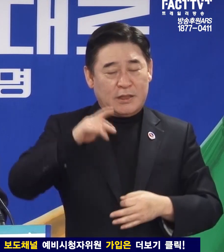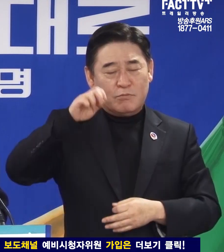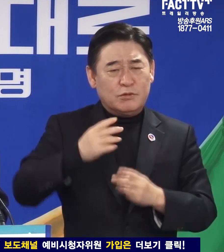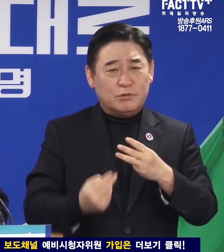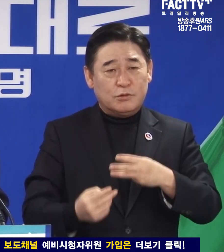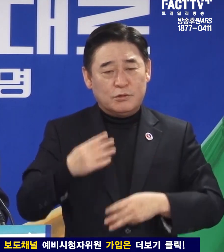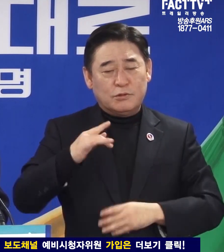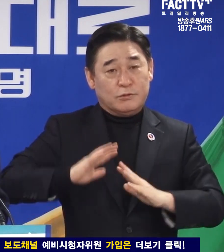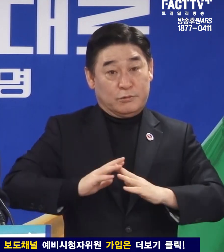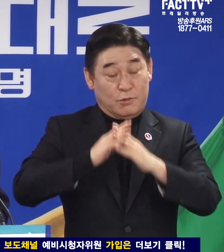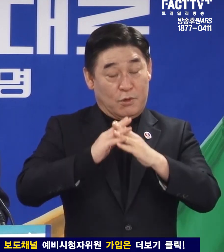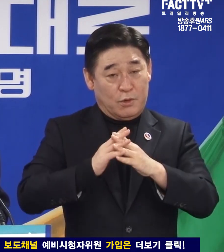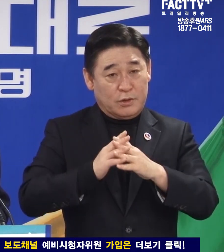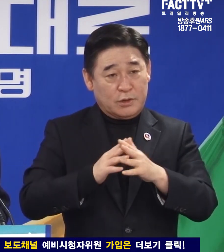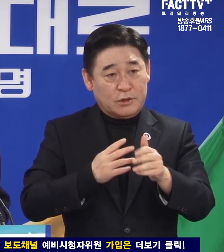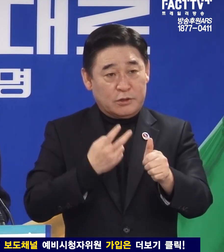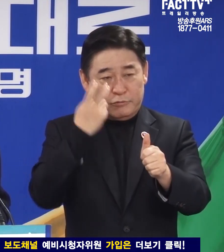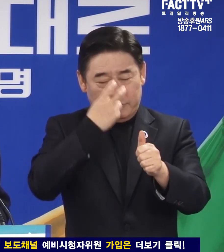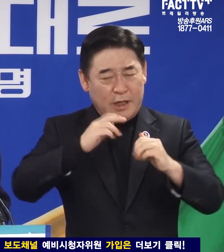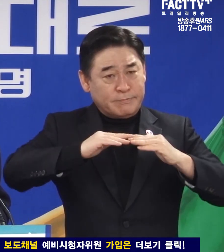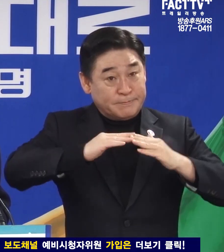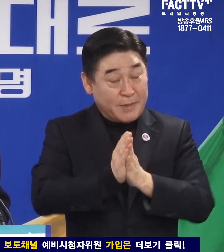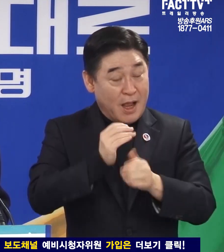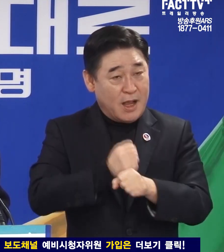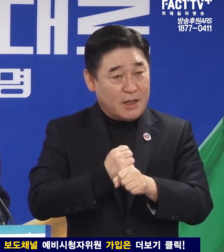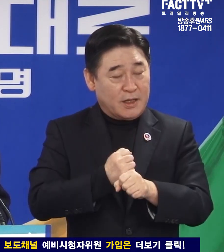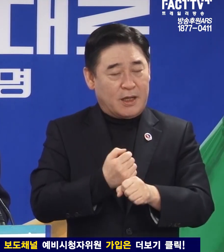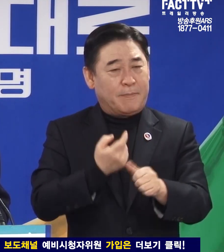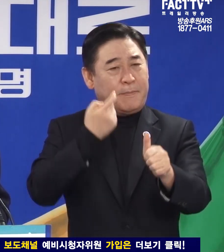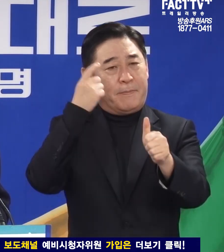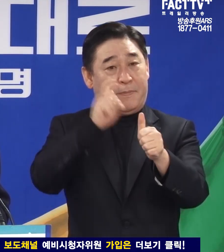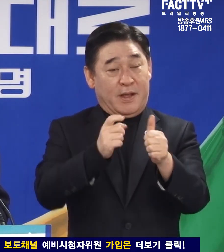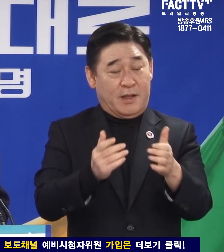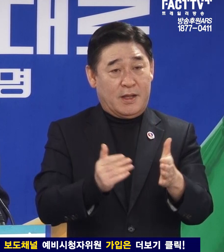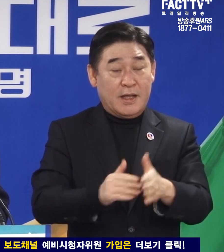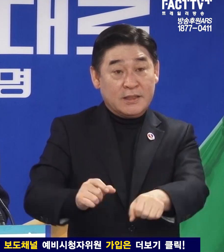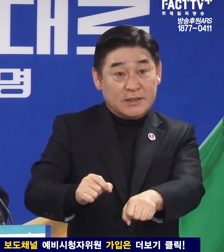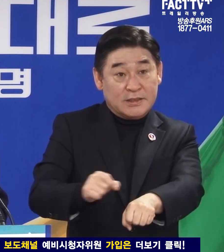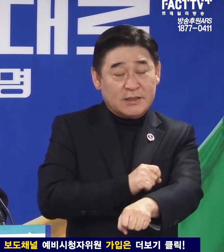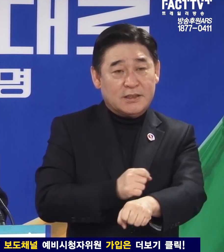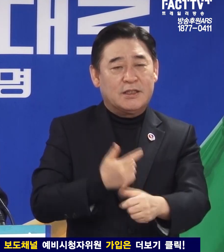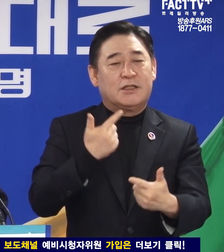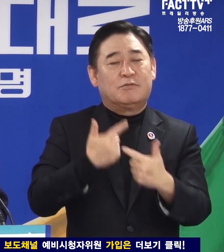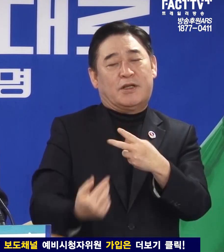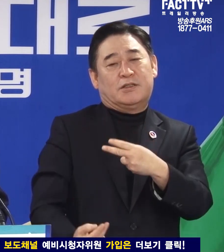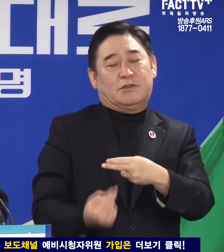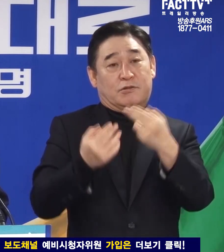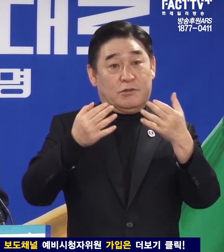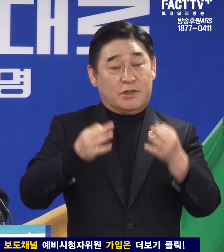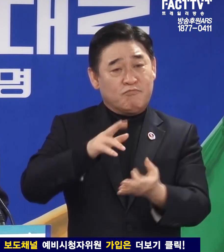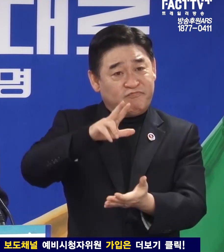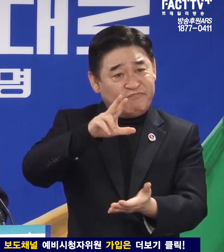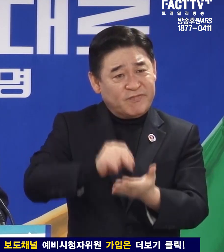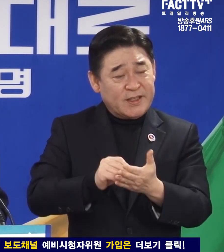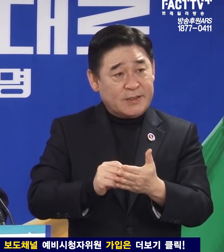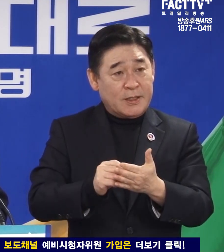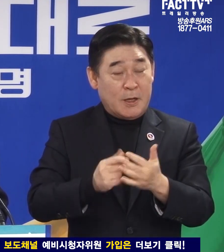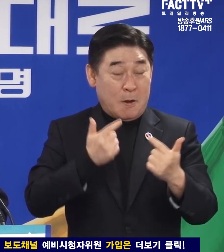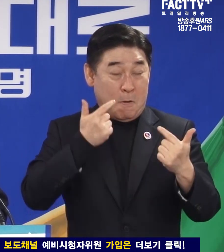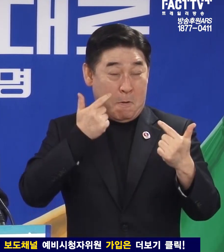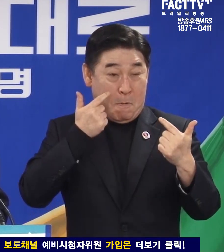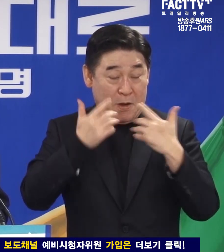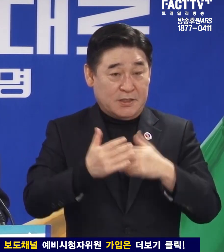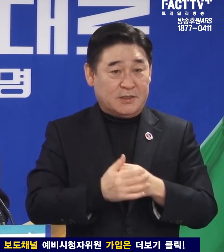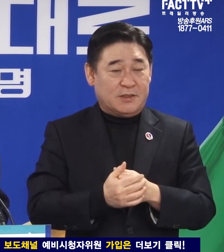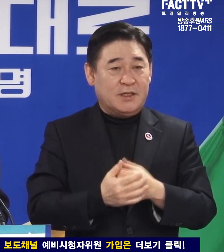무마의 뚜렷한 정황이 언론을 통해 드러났습니다. 특히 부산저축은행 문제는